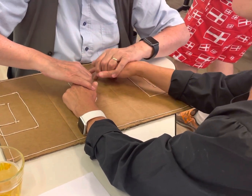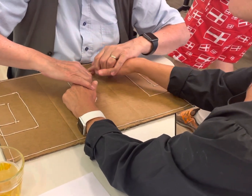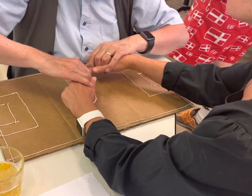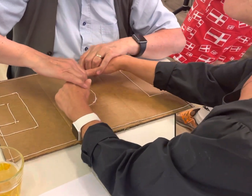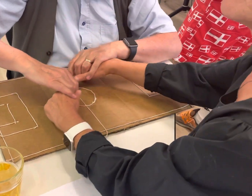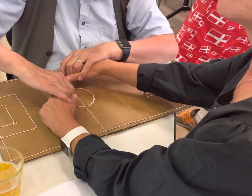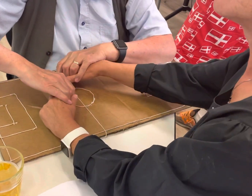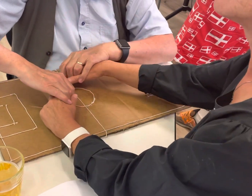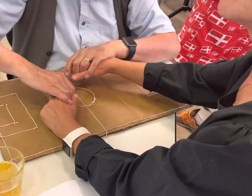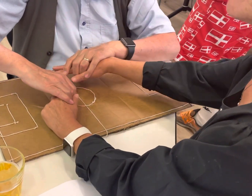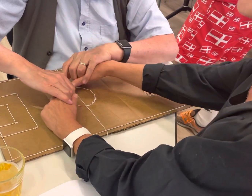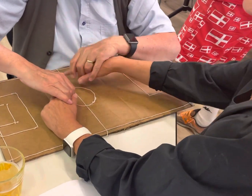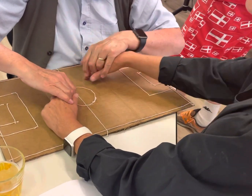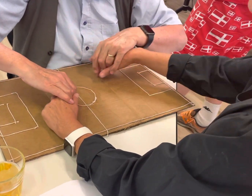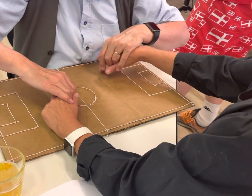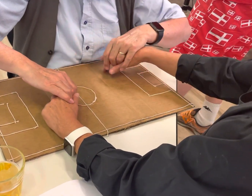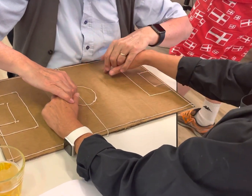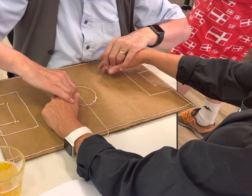Fjerne kan studere afsted.